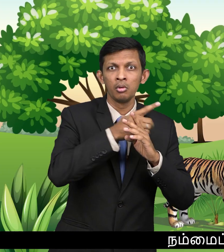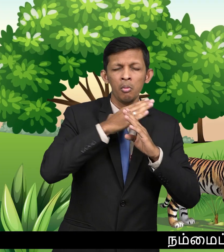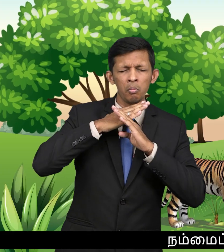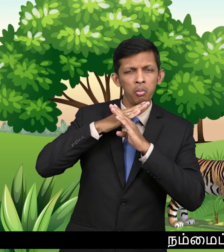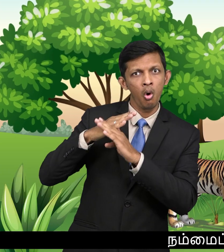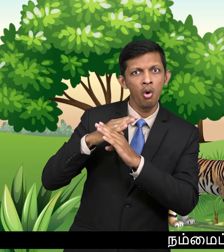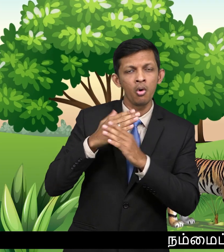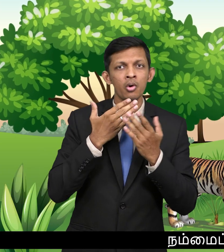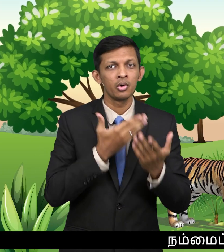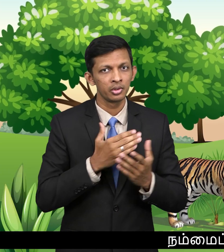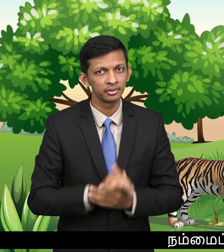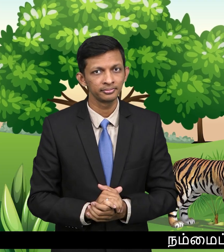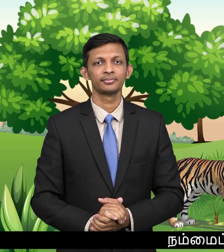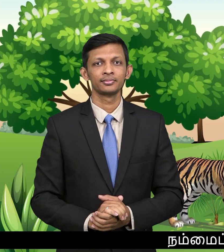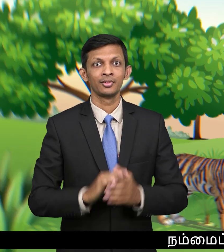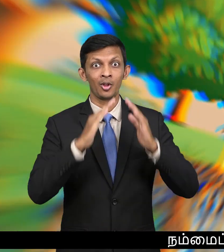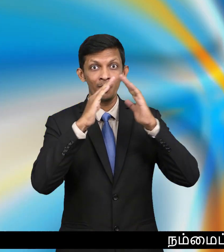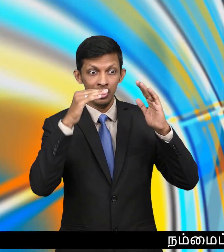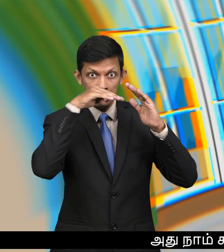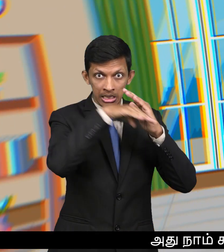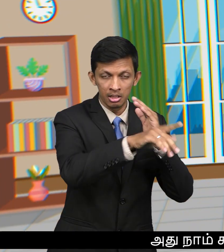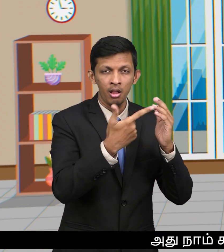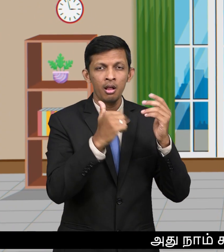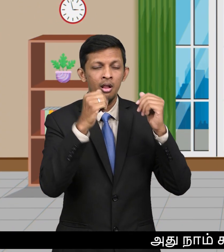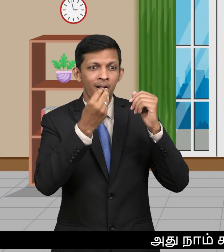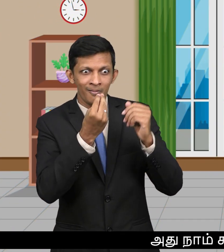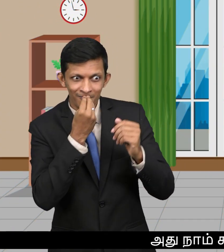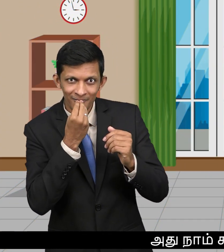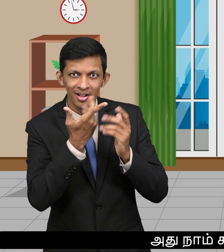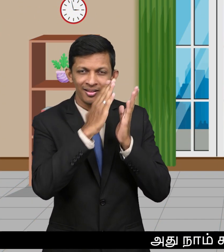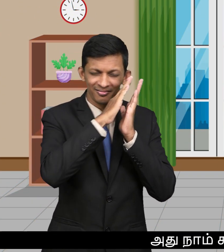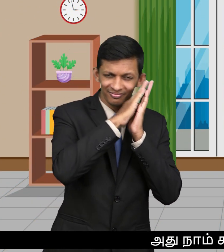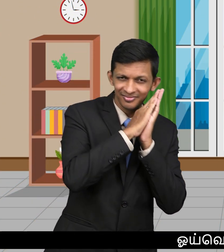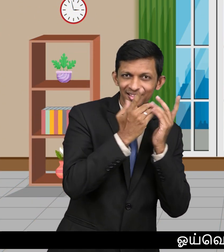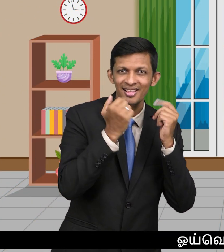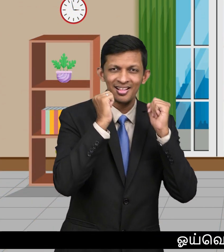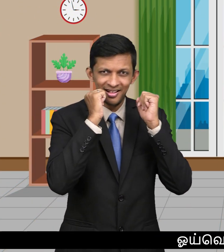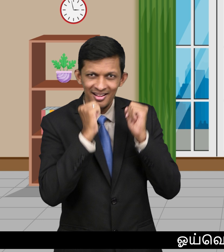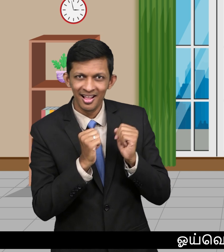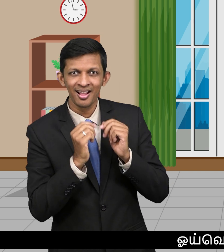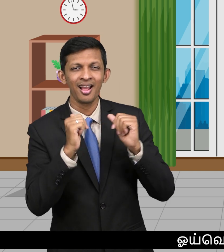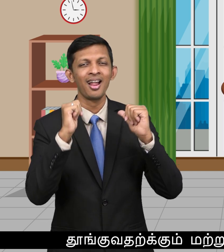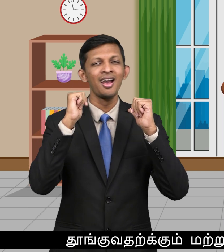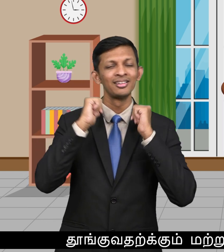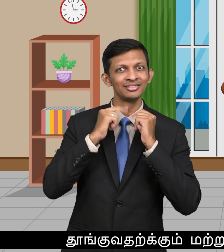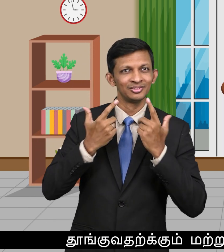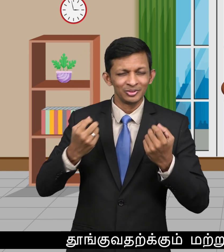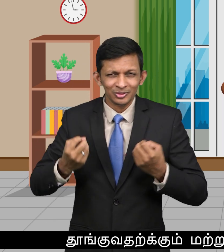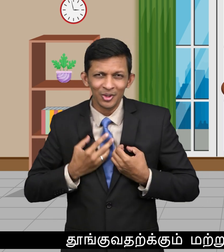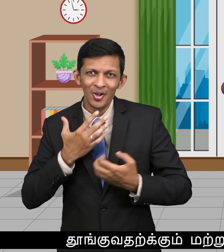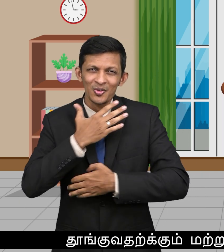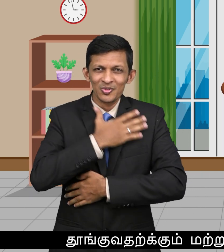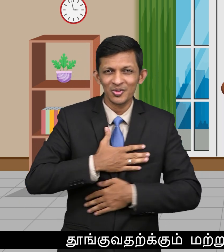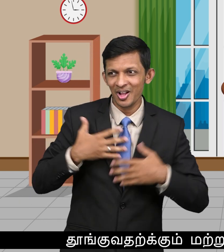விலங்குகளிடமிருந்து நம்மை பாதுகாக்கிறது. அது நாம் சாப்பிடுவதற்கும் ஓய்வெடுப்பதற்கும் தூங்குவதற்கும்